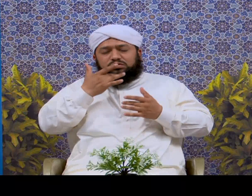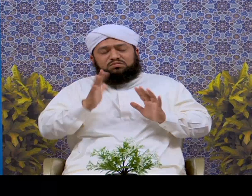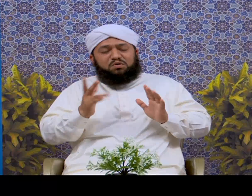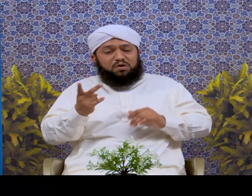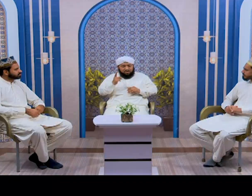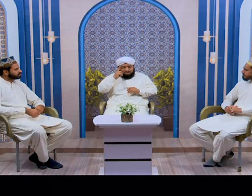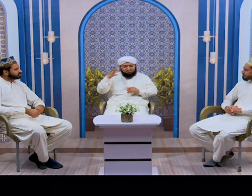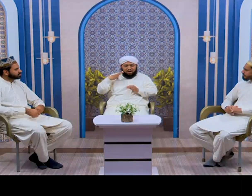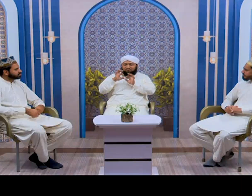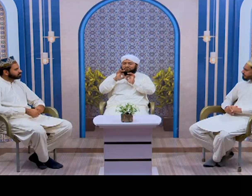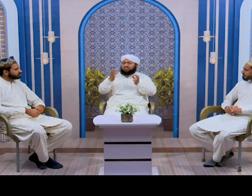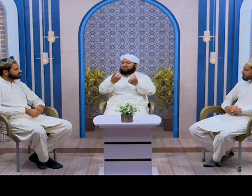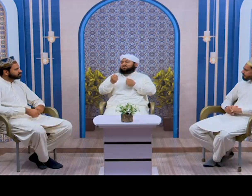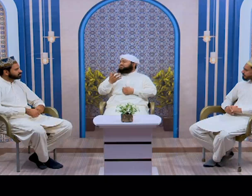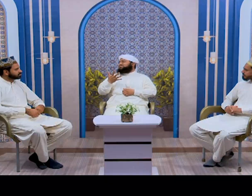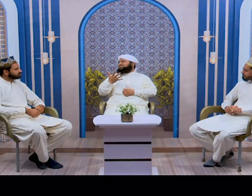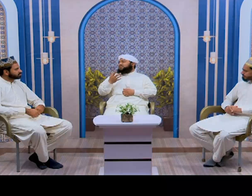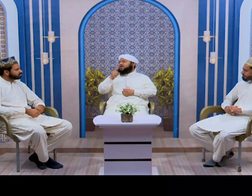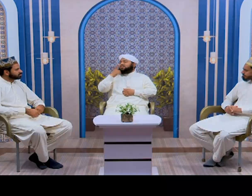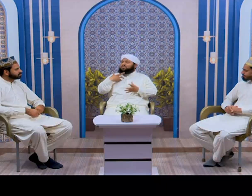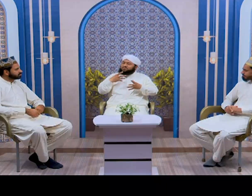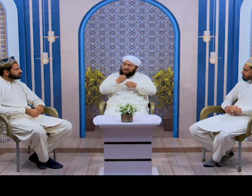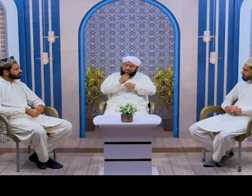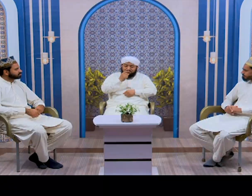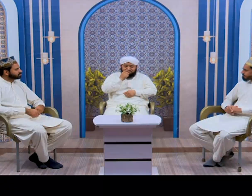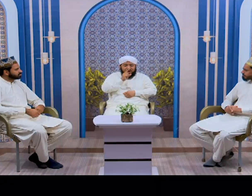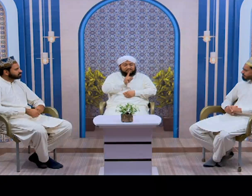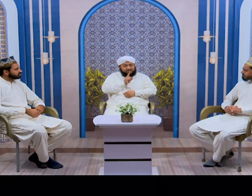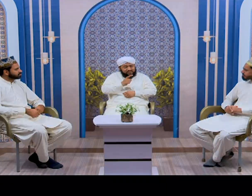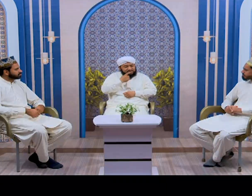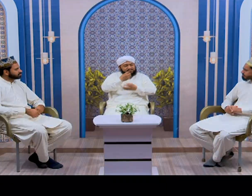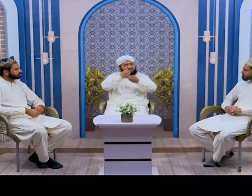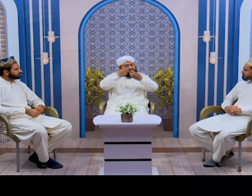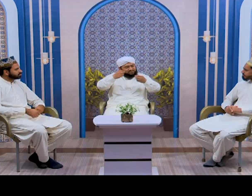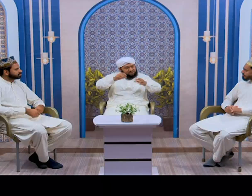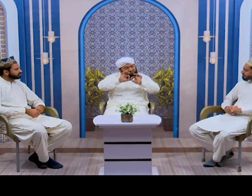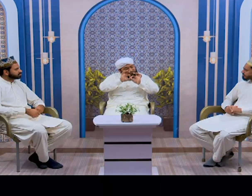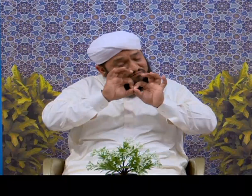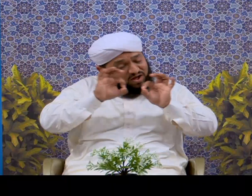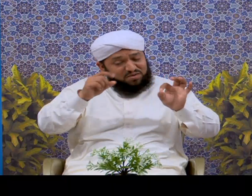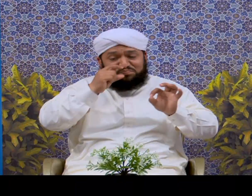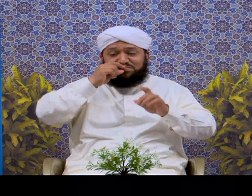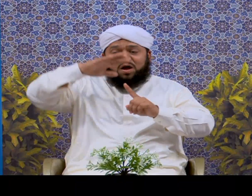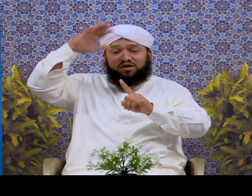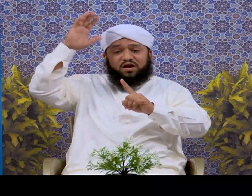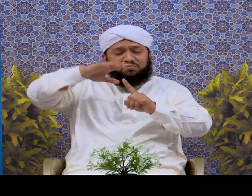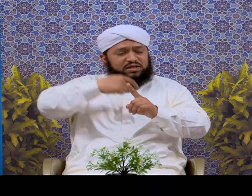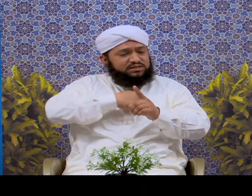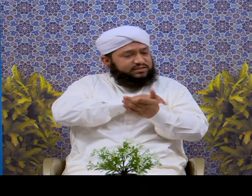پاتے۔ اللہ پاک ہم سب کو حقیقی معنوں میں روزہ رکھنے، اس کی نورانیت حاصل کرنے، روزے کی برکت سے تقوی و